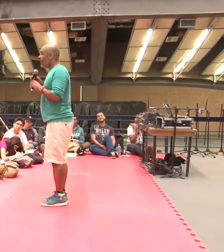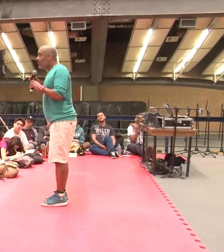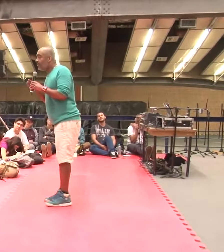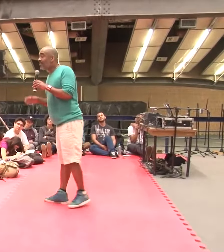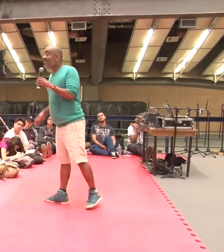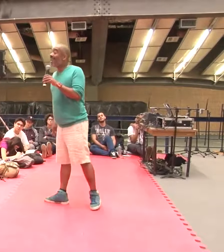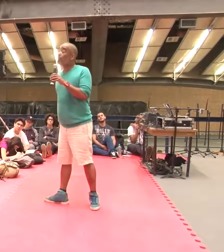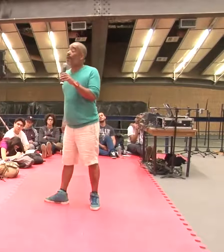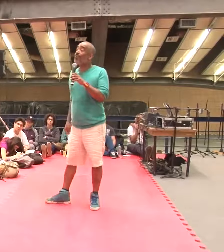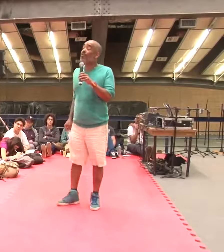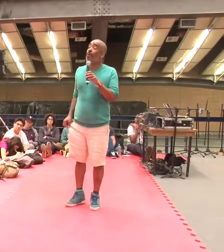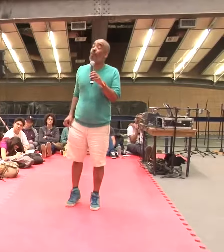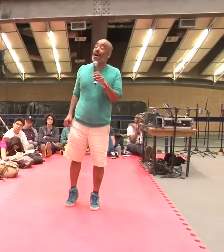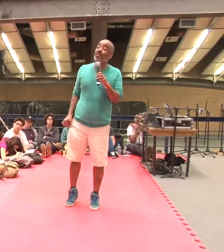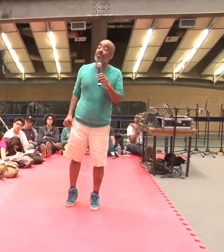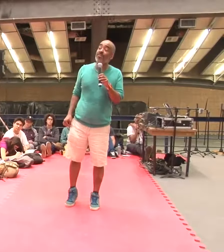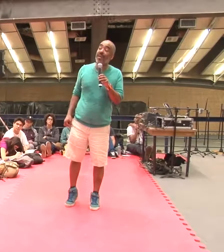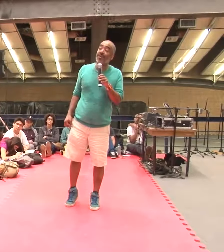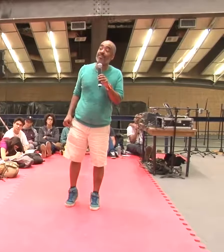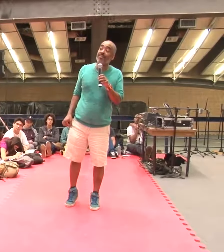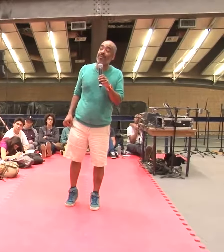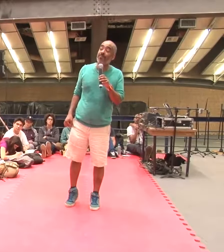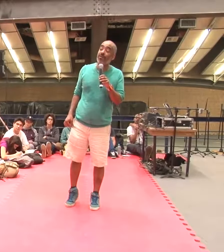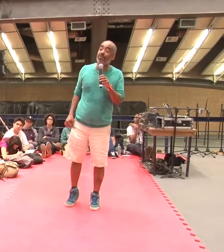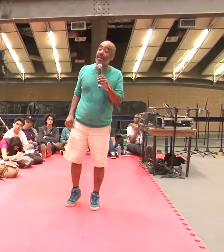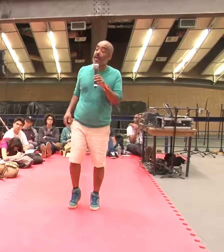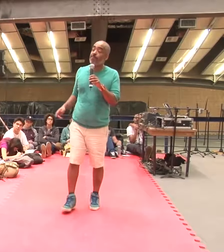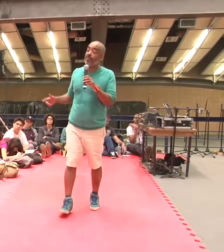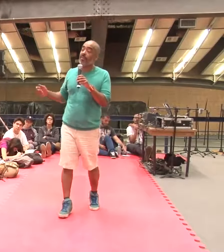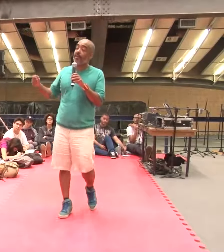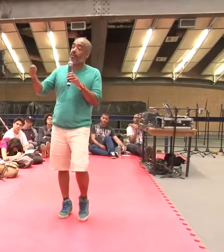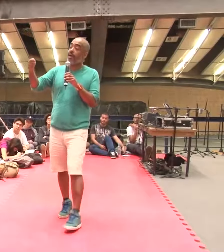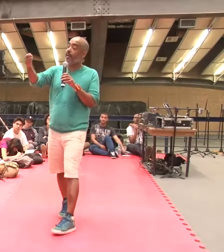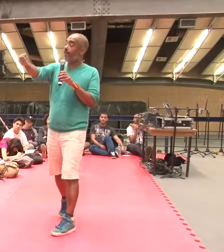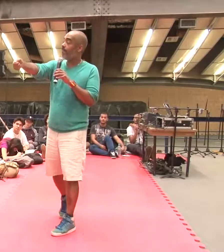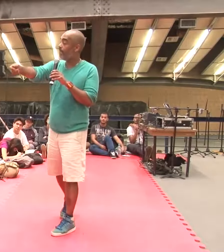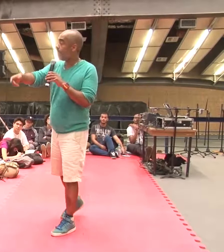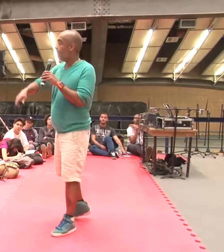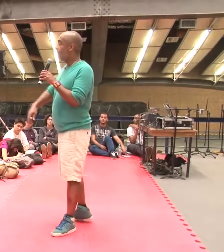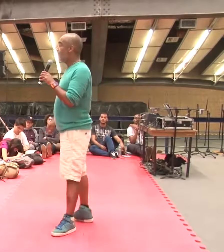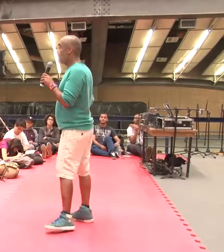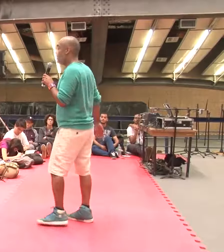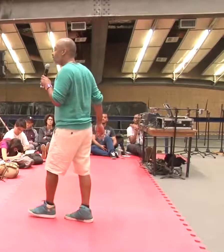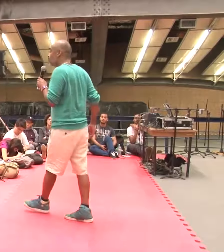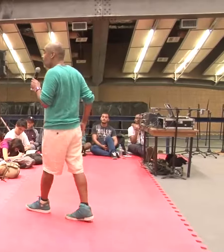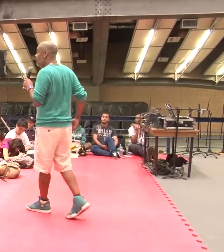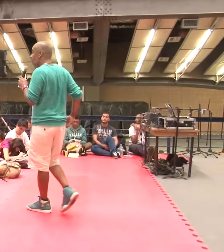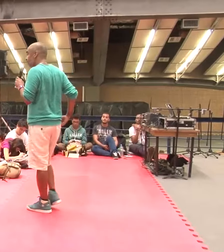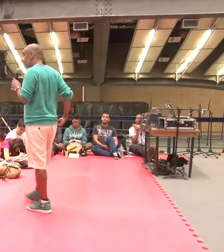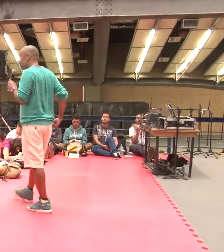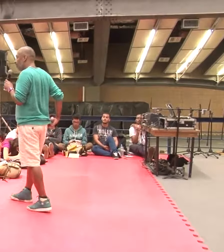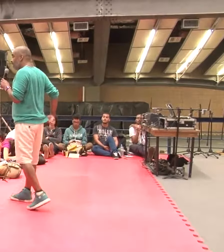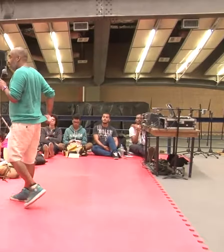altura, dizia respeito do quanto de dinheiro que você tinha no bolso e era capaz de dar em troca pela sua